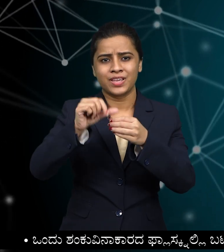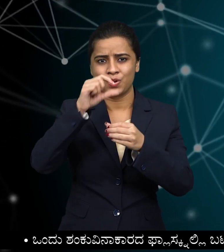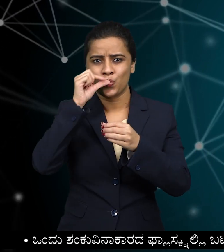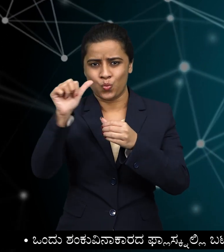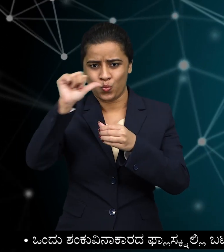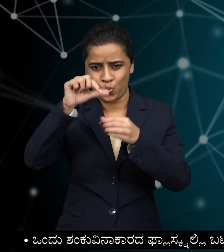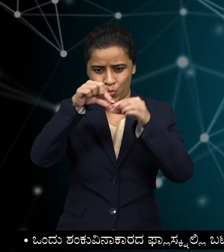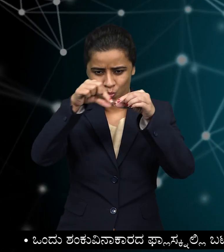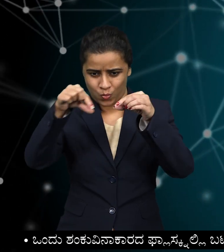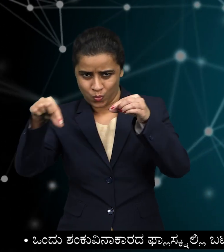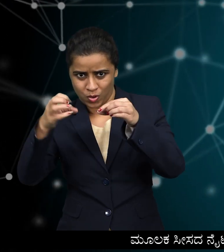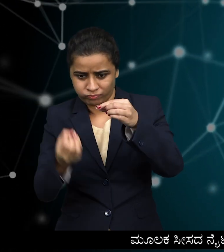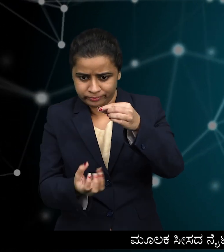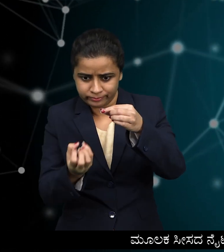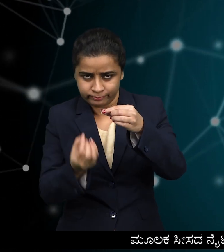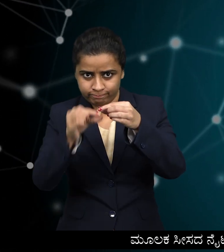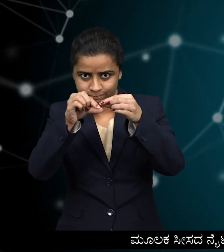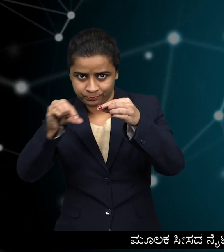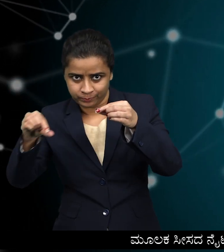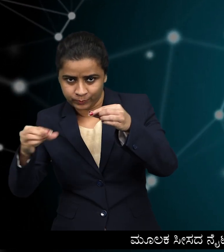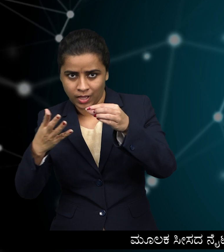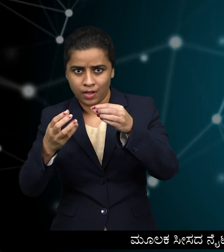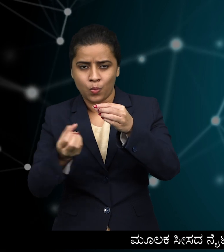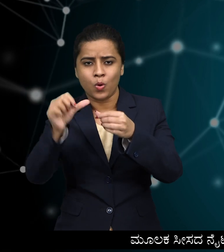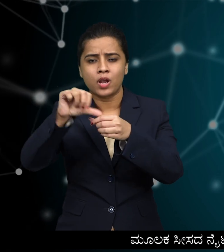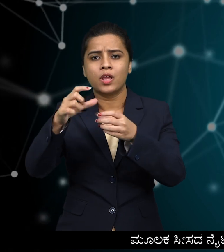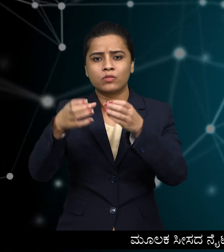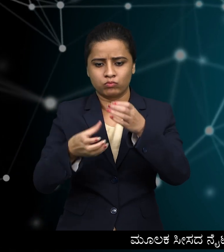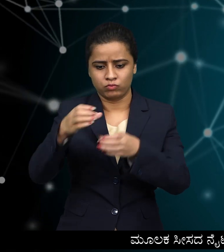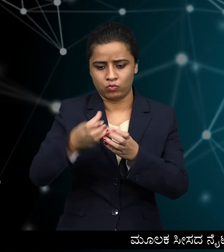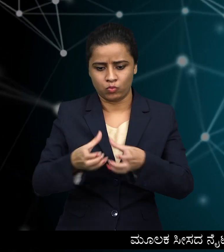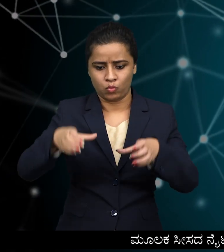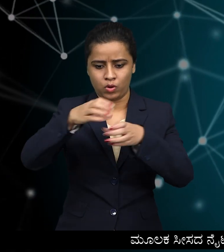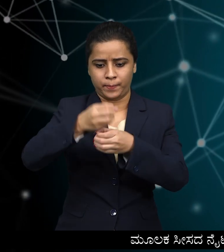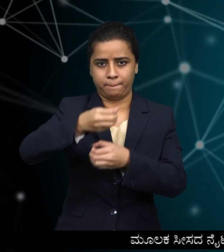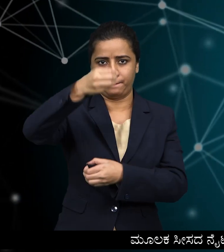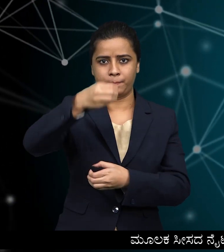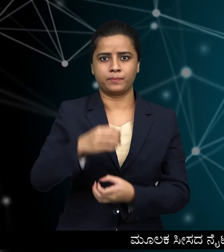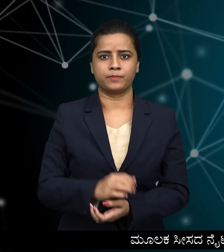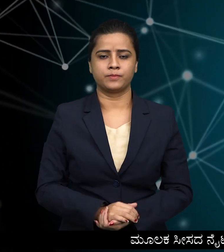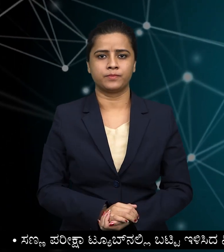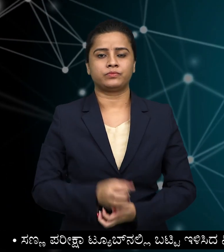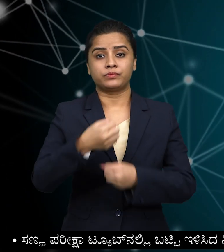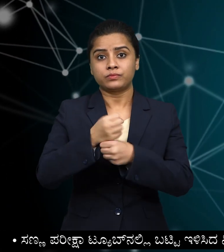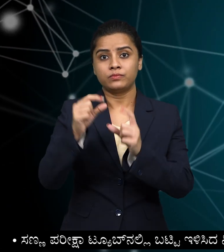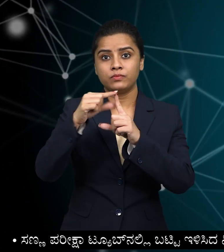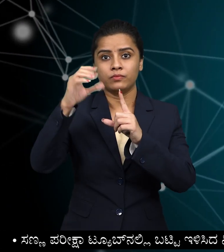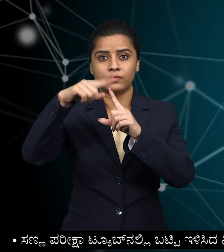ನೈಟ್ರೇಟ್ ಅನ್ನು ಕರಗಿಸುವ ಮೂಲಕ ಸೀಸದ ನೈಟ್ರೇಟ್ನ ಪರಿಹಾರವನ್ನು ತಯಾರಿಸಿ. ಸಣ್ಣ ಪರೀಕ್ಷಾ